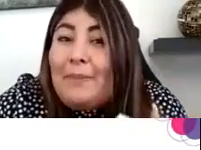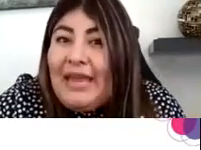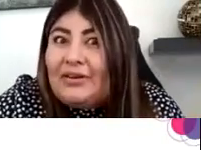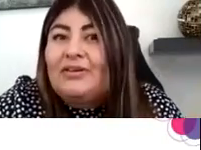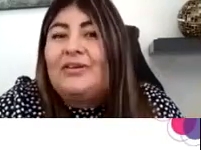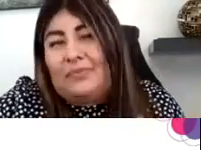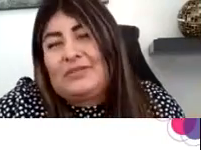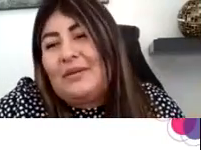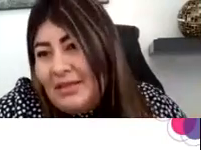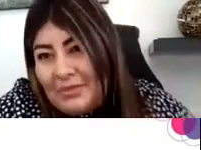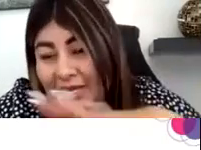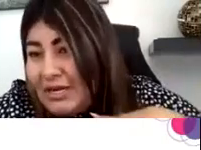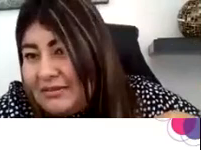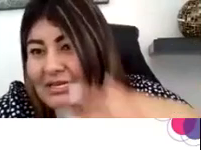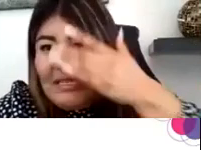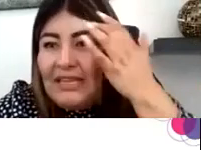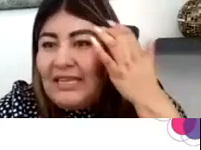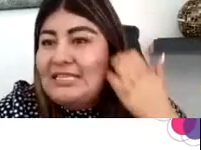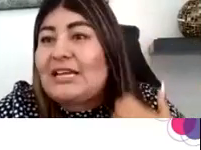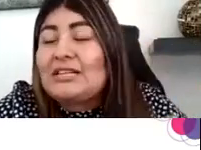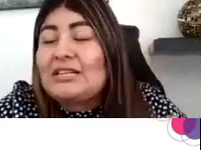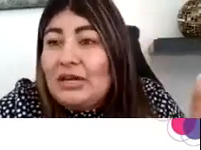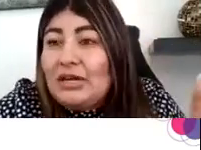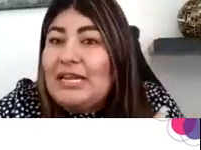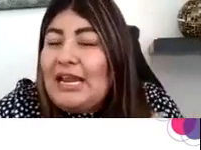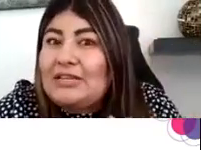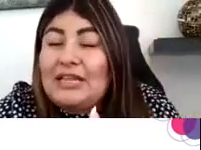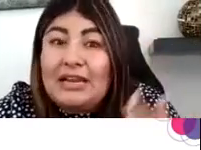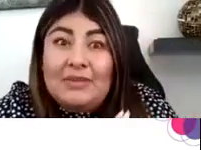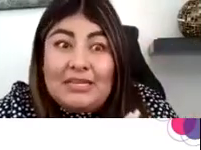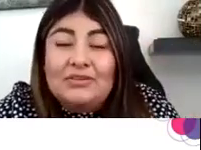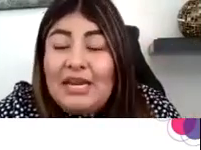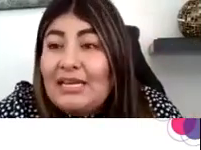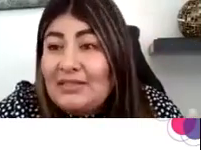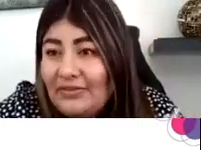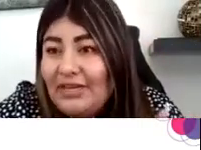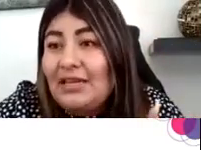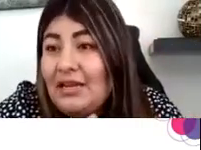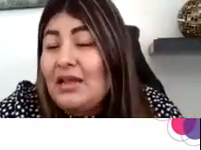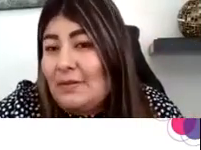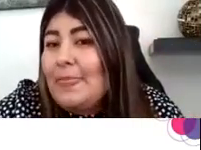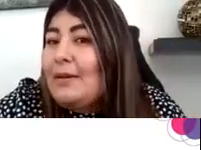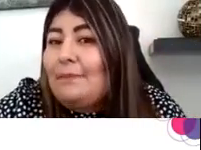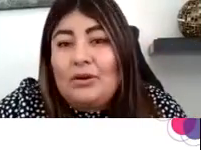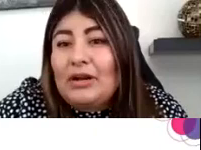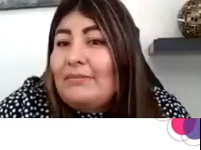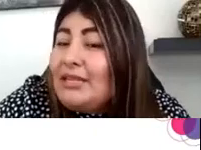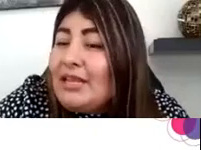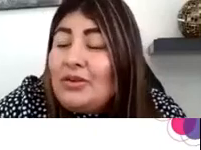pero pues obviamente pues hay una diversidad y en este caso es en la limitación a la que se enfrentan. Pero realmente no es